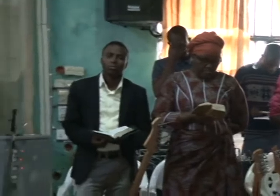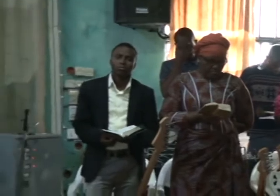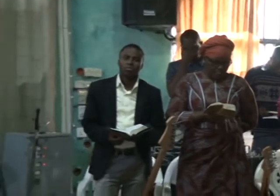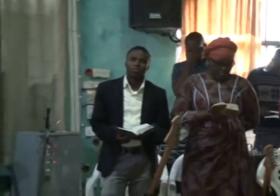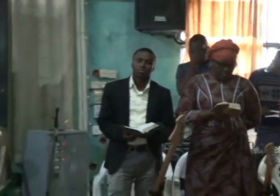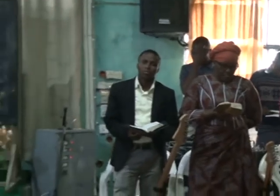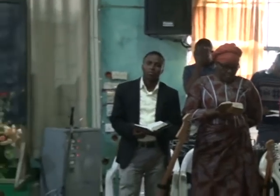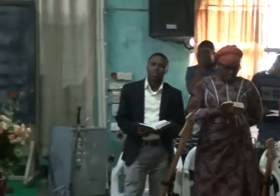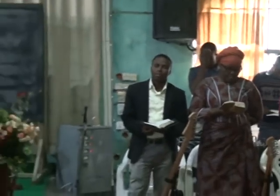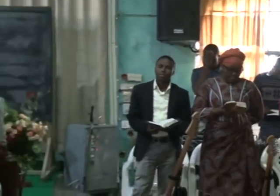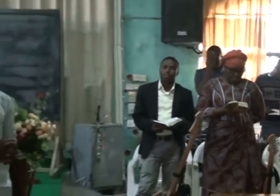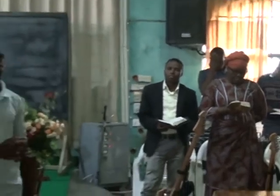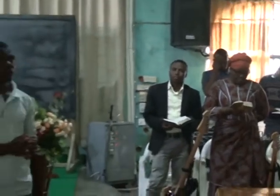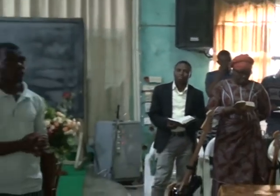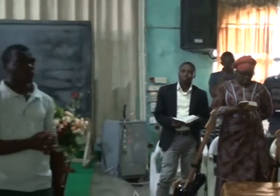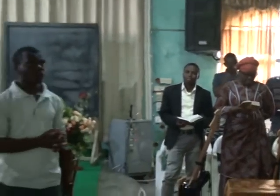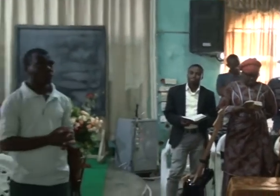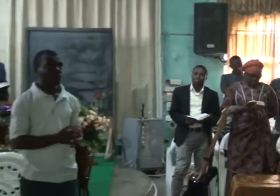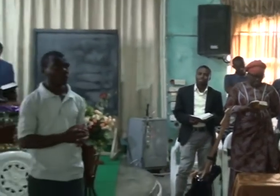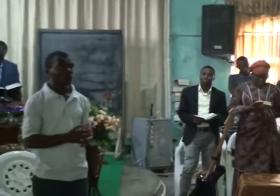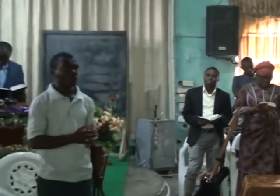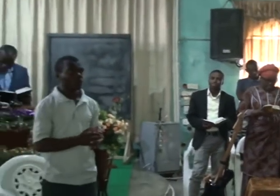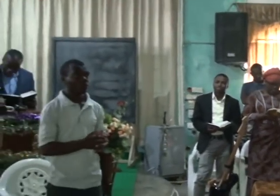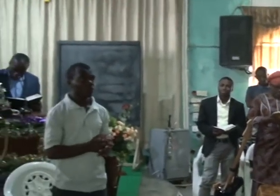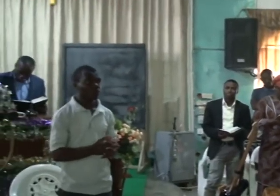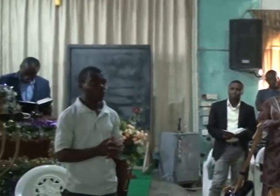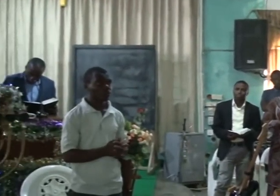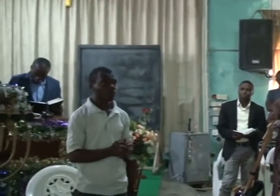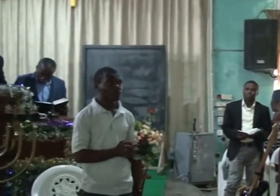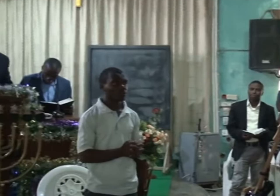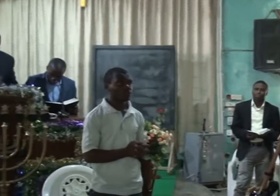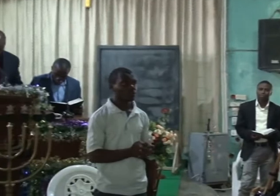wafu, hakufi tena wala kufa